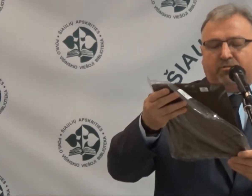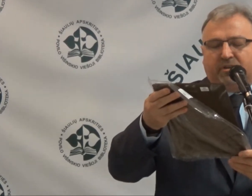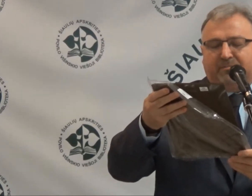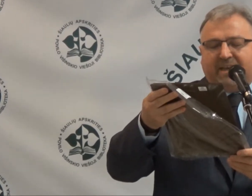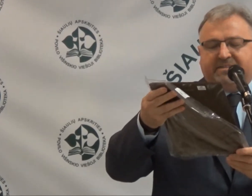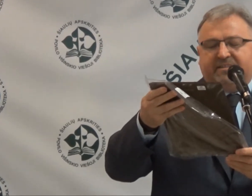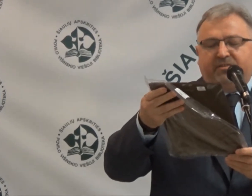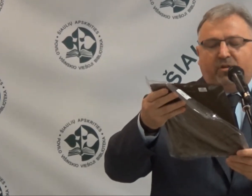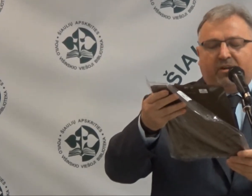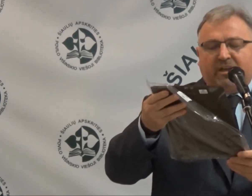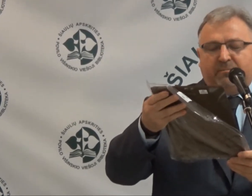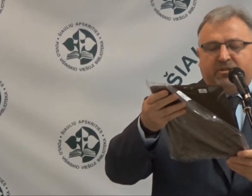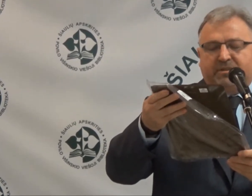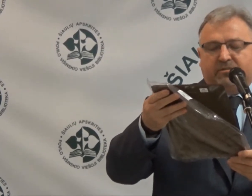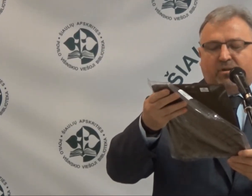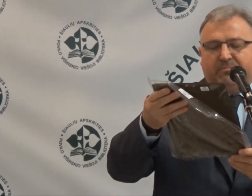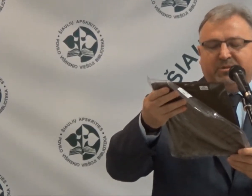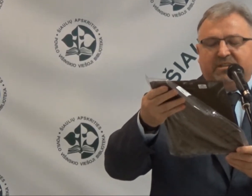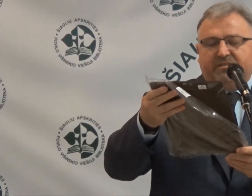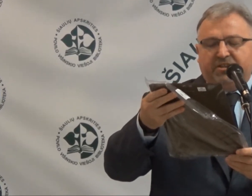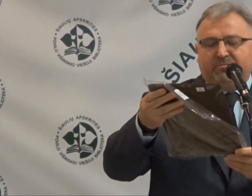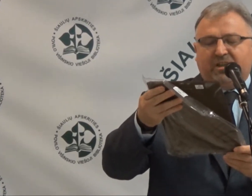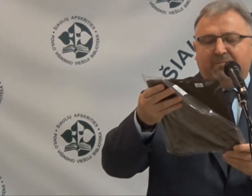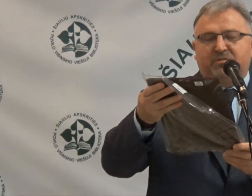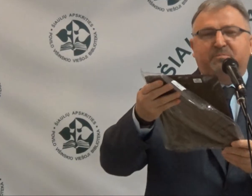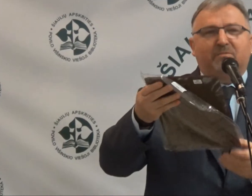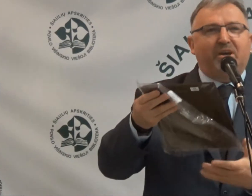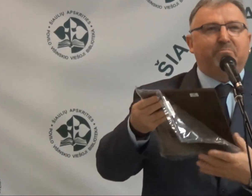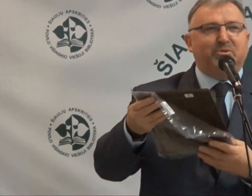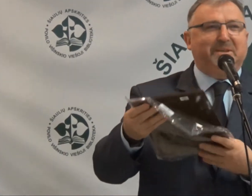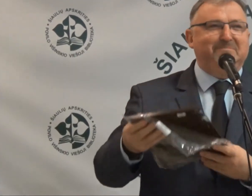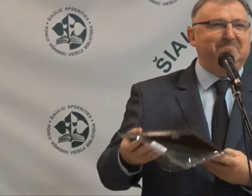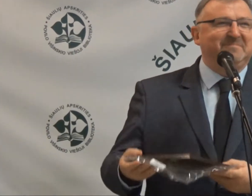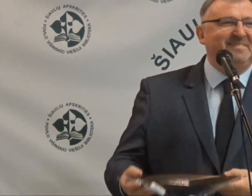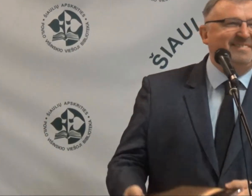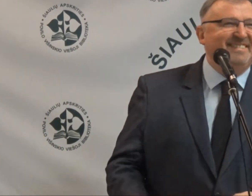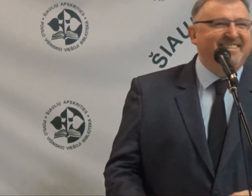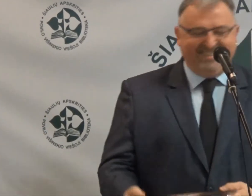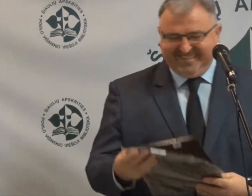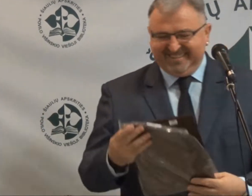Šiaulių berniukų gimnazija 19 amžiaus antroji pusė, 20 amžiaus pirmoji pusė.